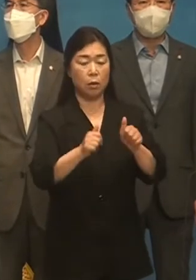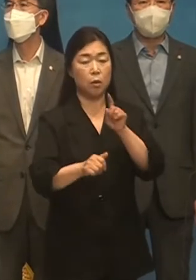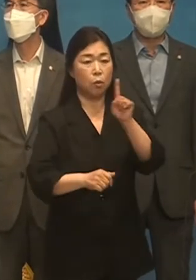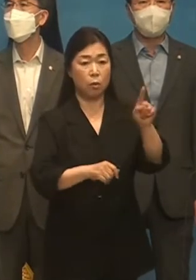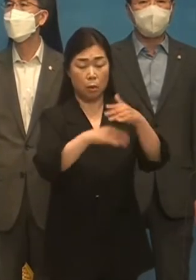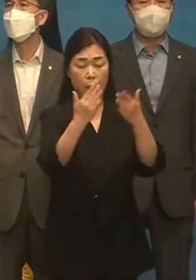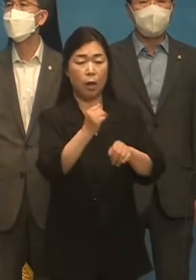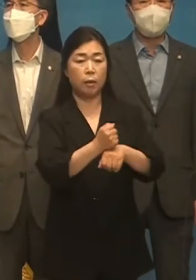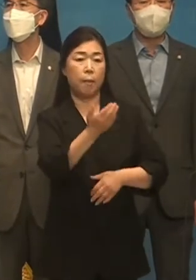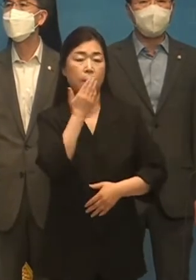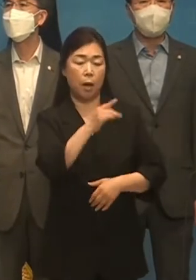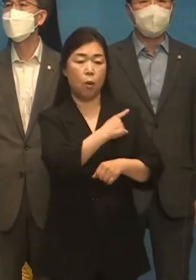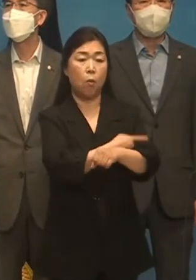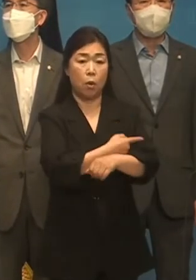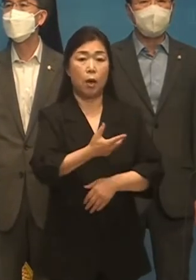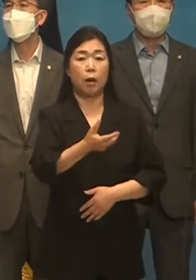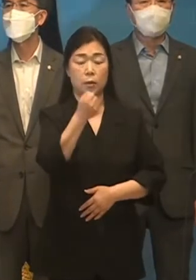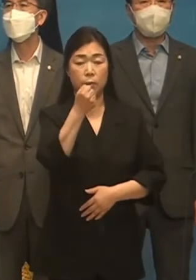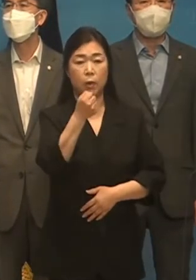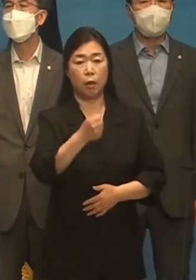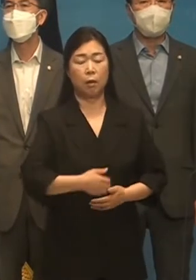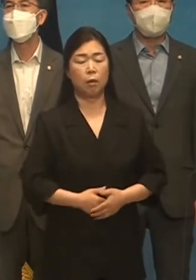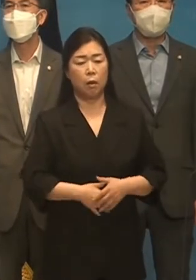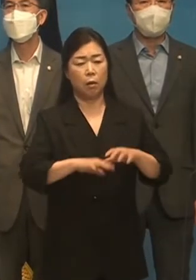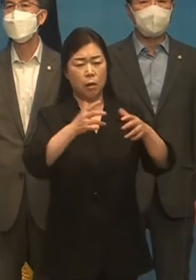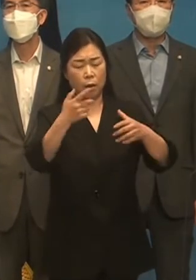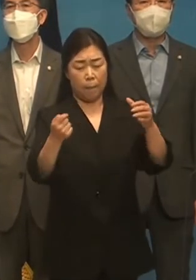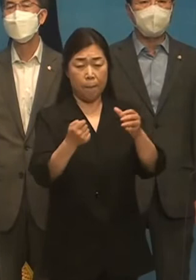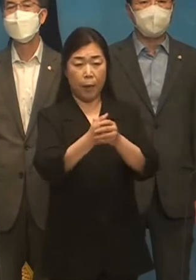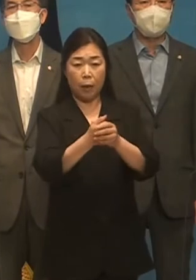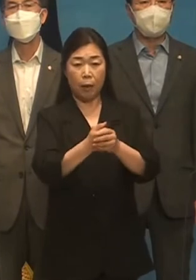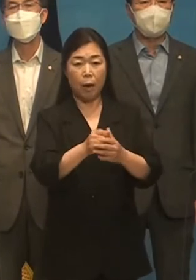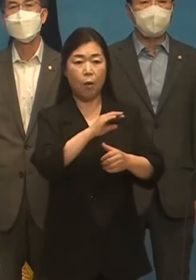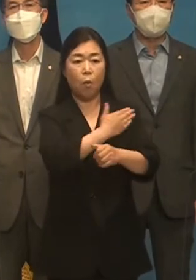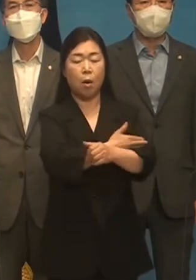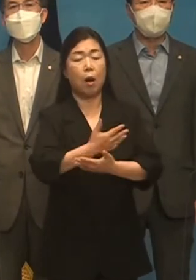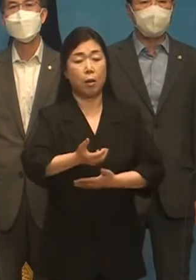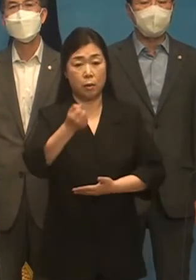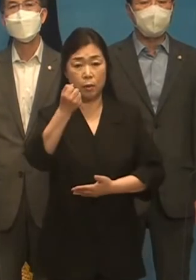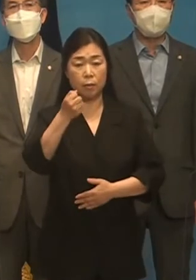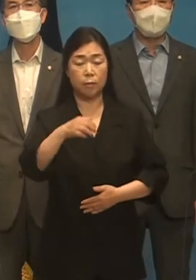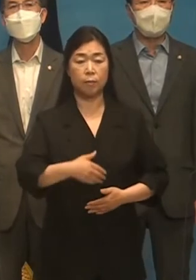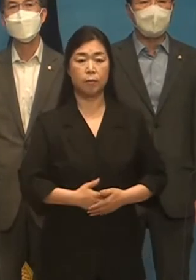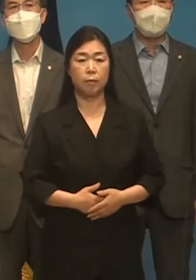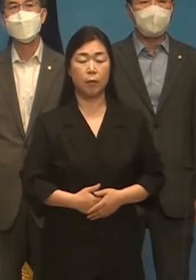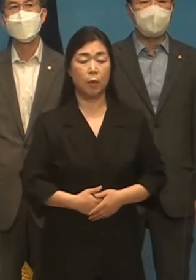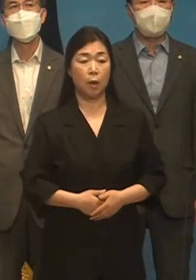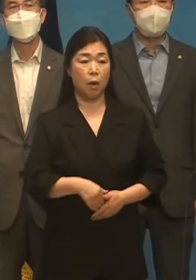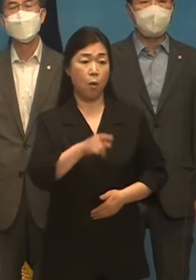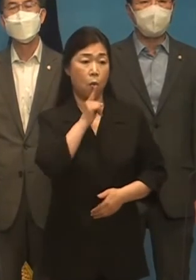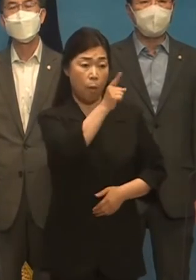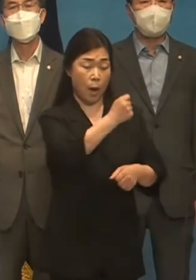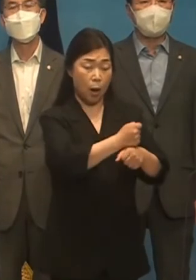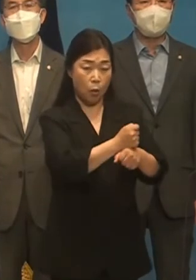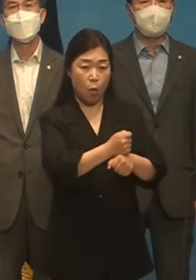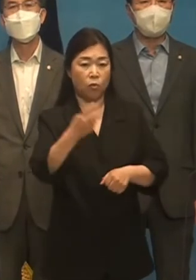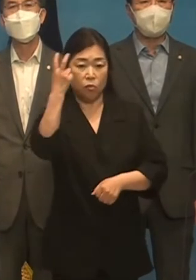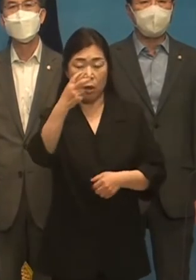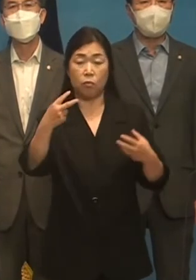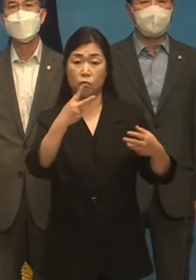모두 다 할 수 있는 세계에서 거의 유리를 찾아볼 수 없는 기관이고요. 고발을 하도록 하고 그다음에